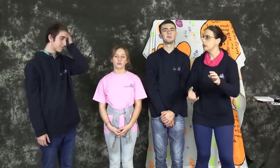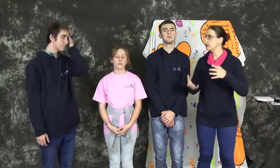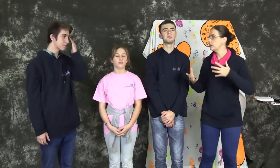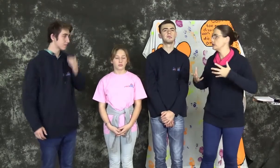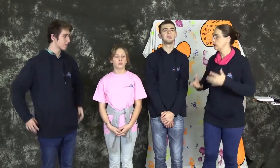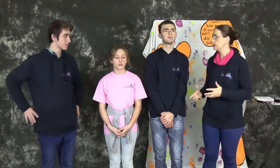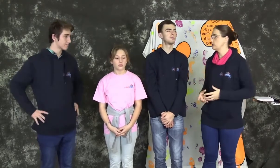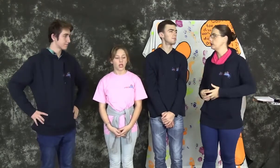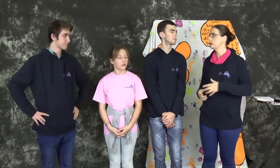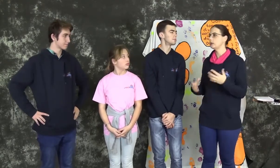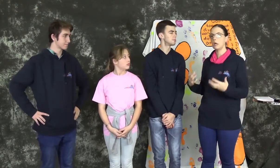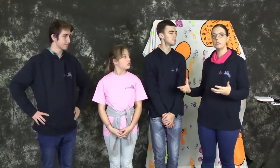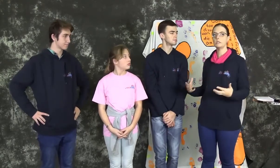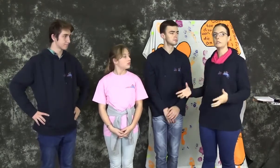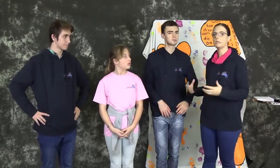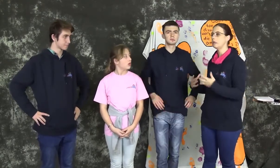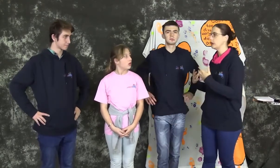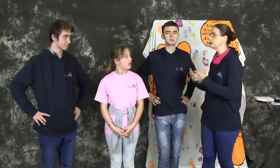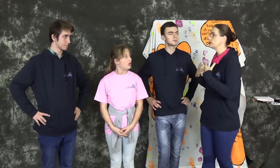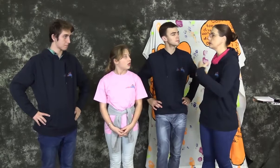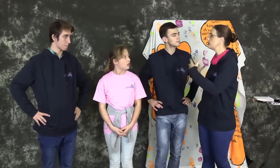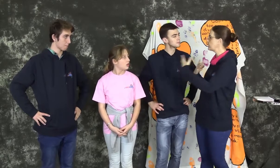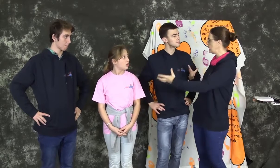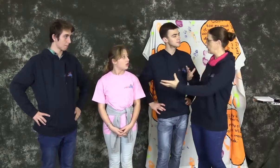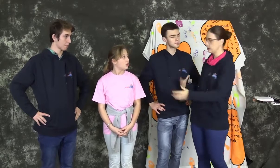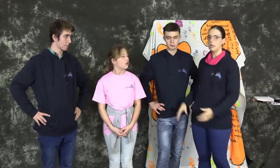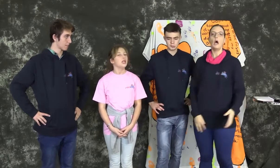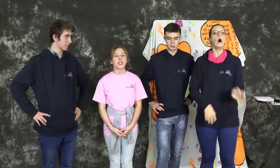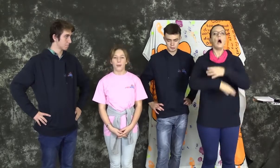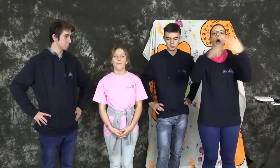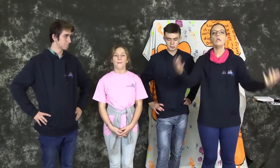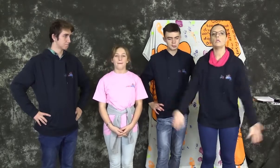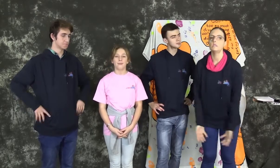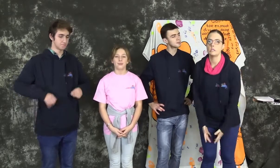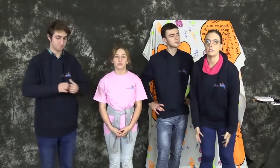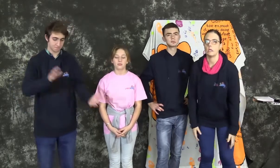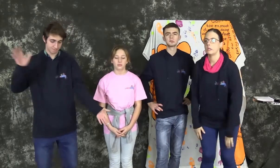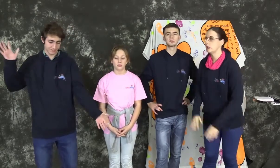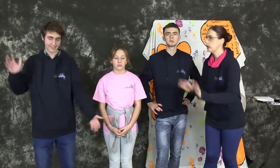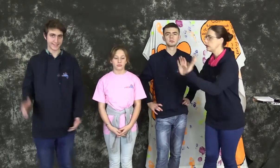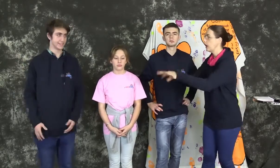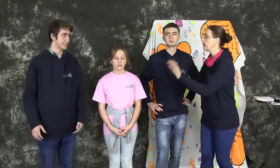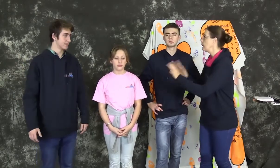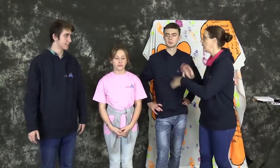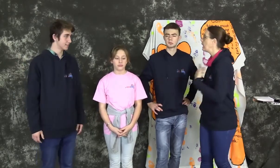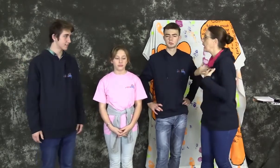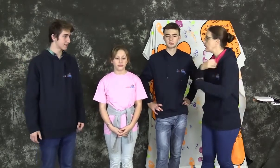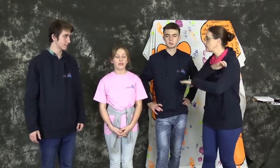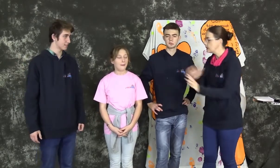die Heers in het, dan gaan ons met mekaar in liefde dien. Ja, allemaal van ons verskil. Ja, ek, ons allemaal